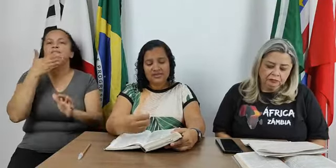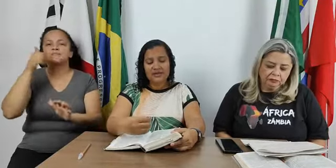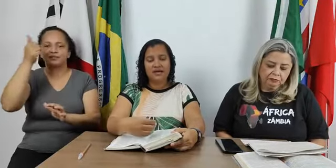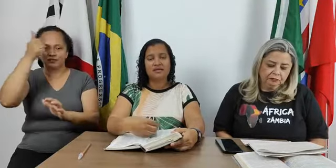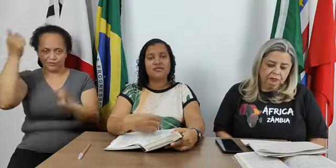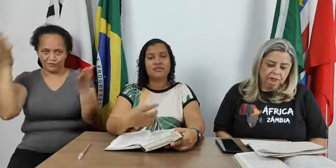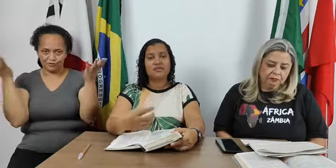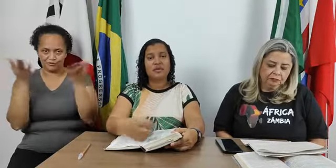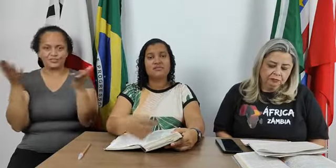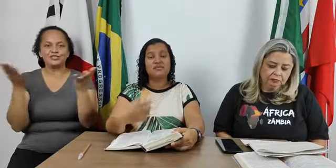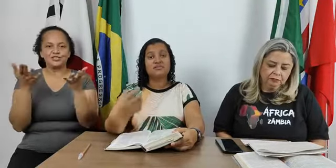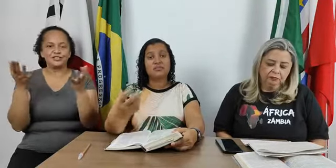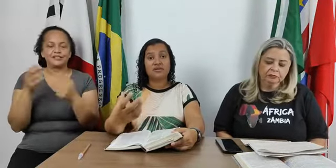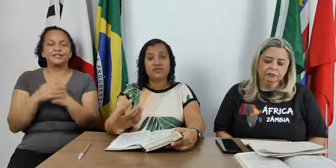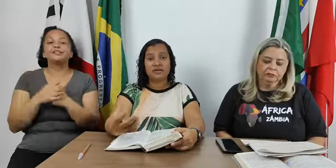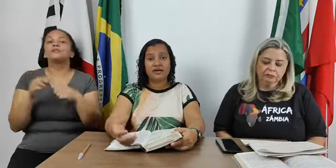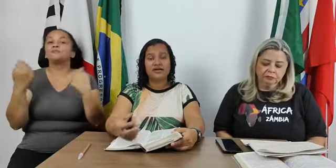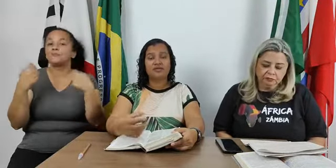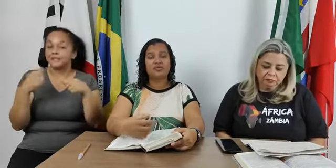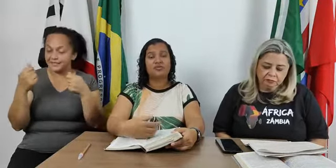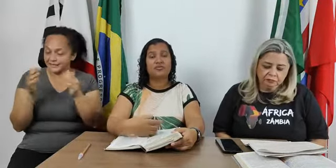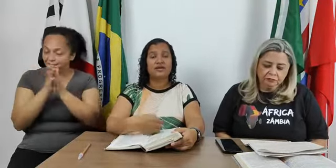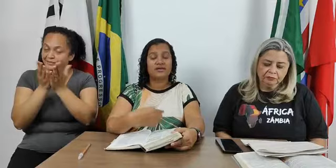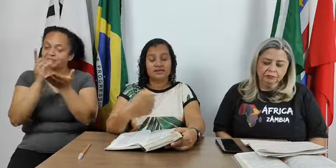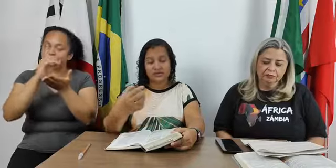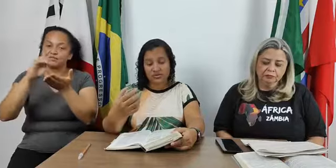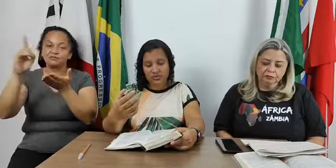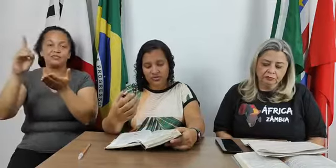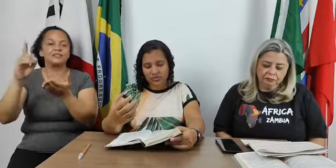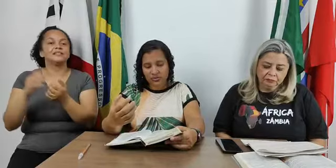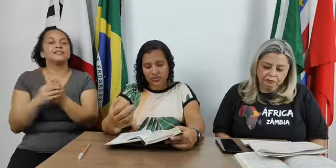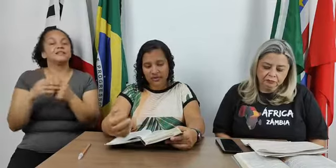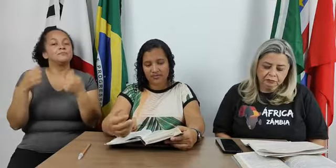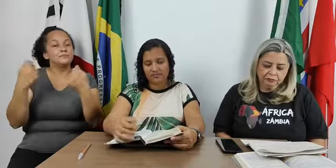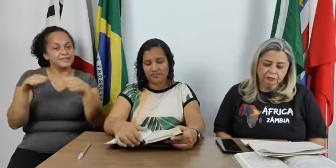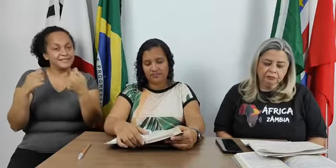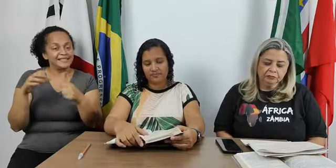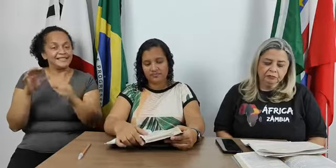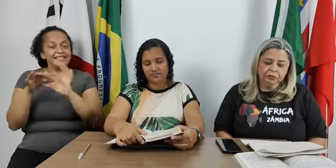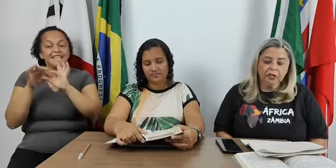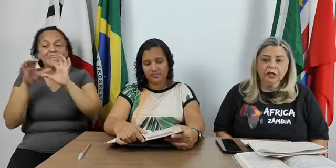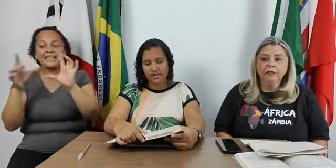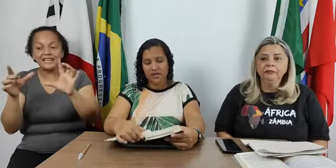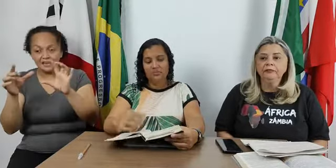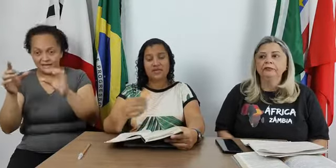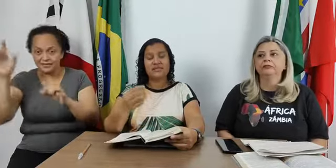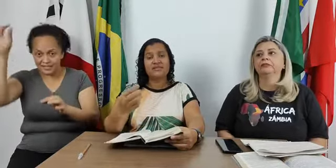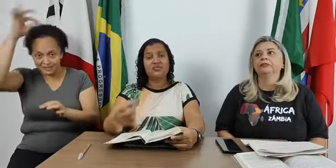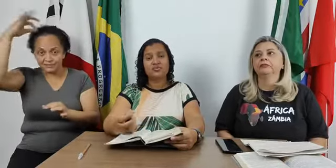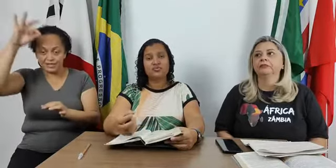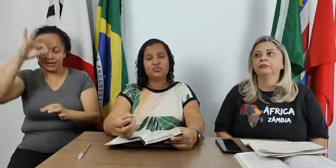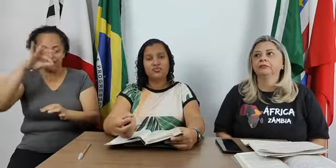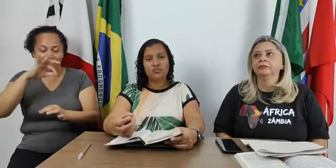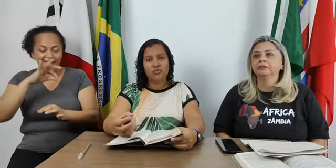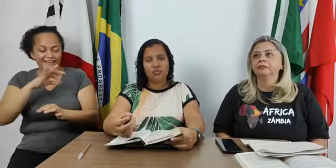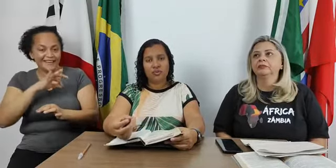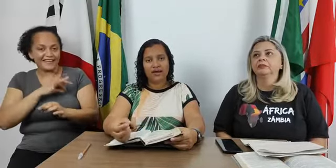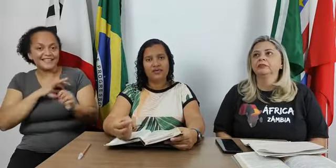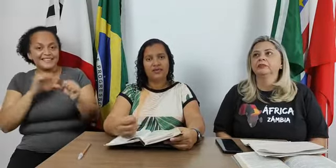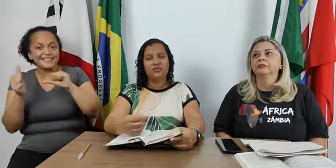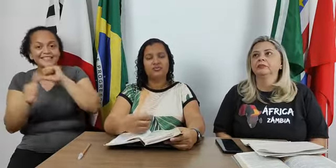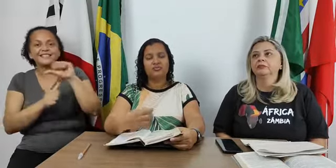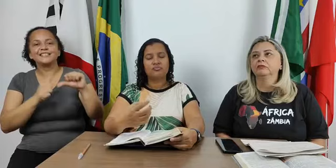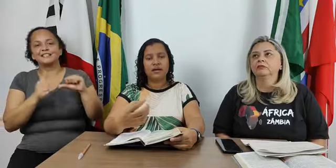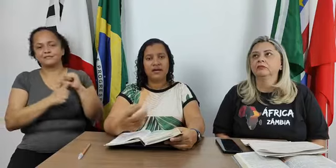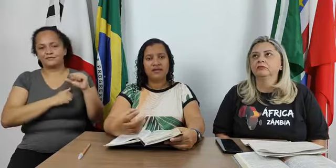é necessário que essa palavra seja praticada, que o nosso caráter seja transformado, para que sejamos um com o